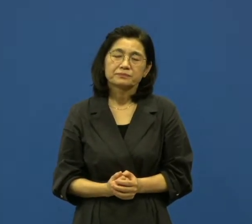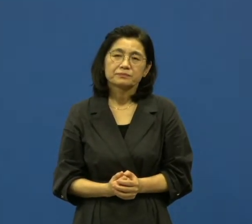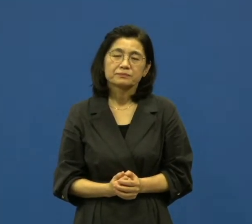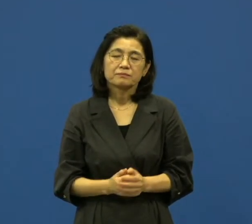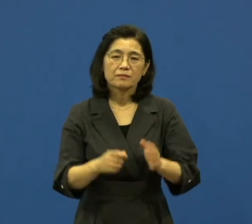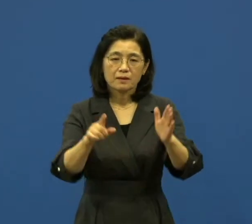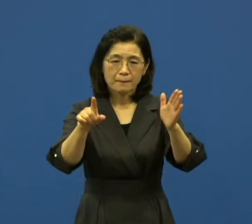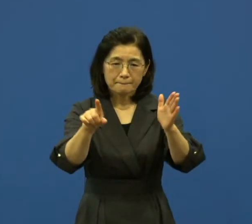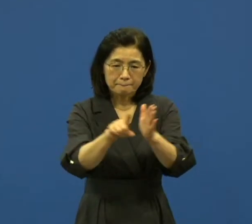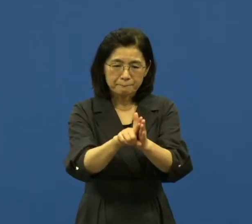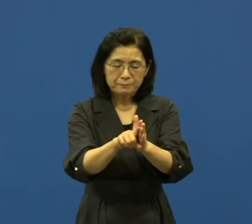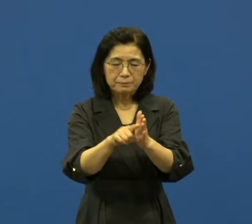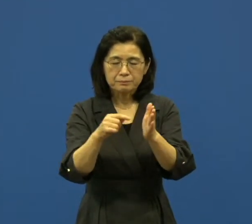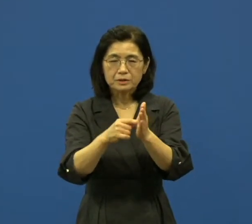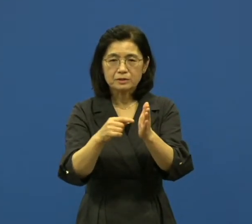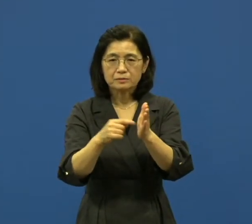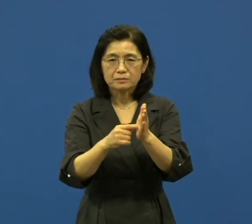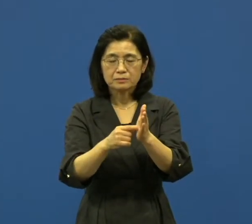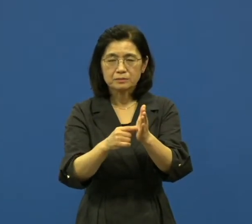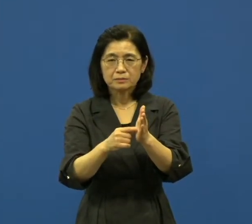그러니까 믿음의 눈을 열면